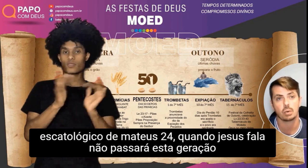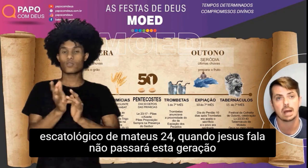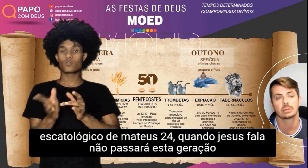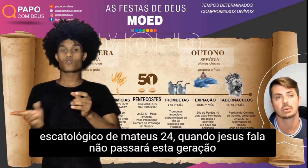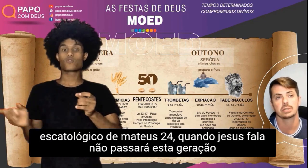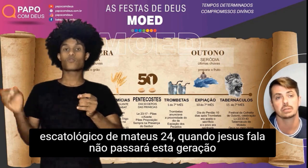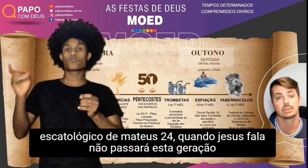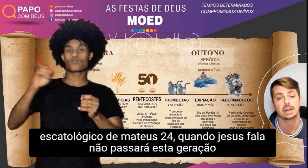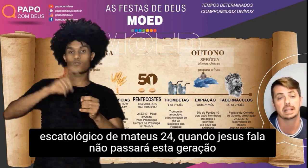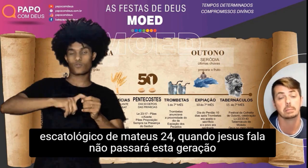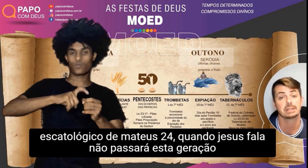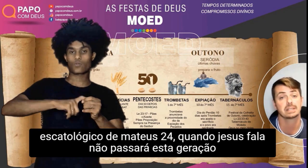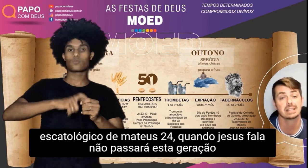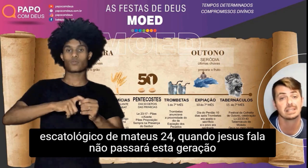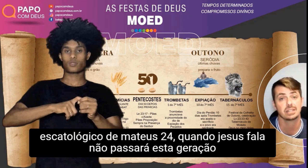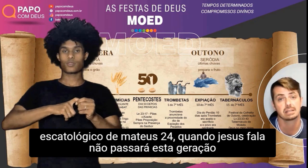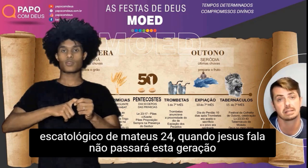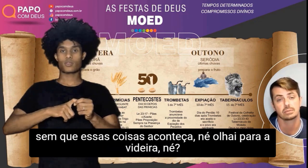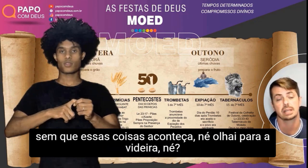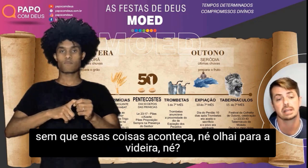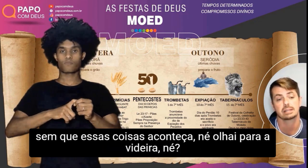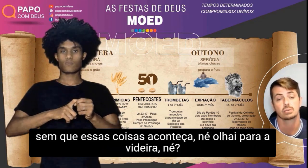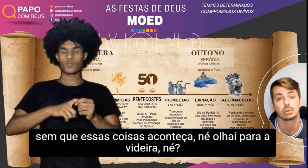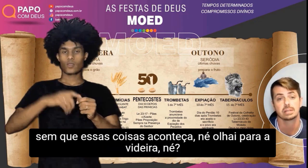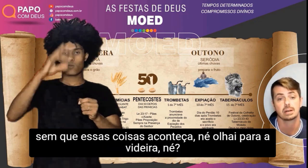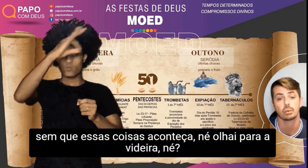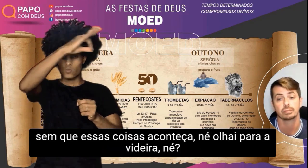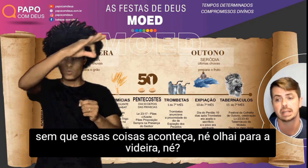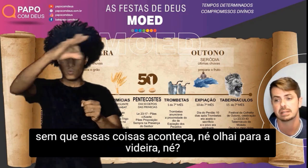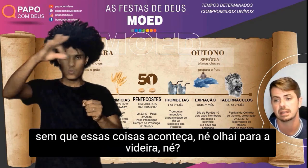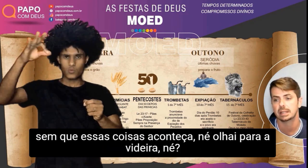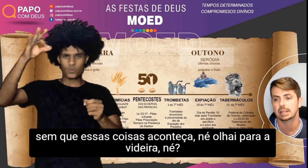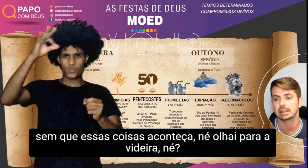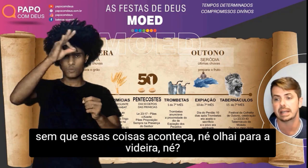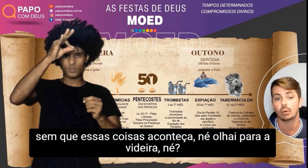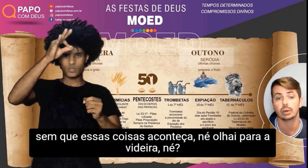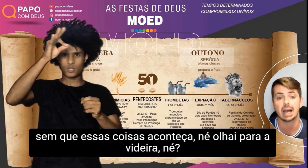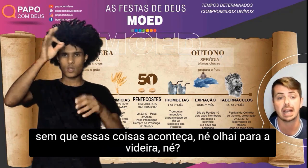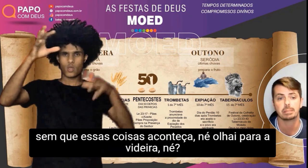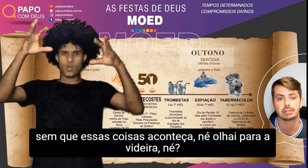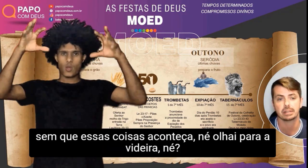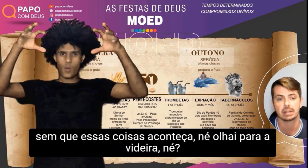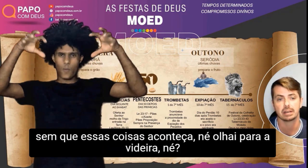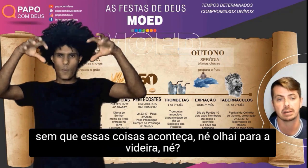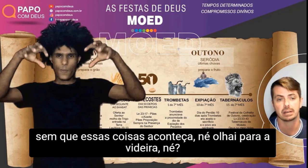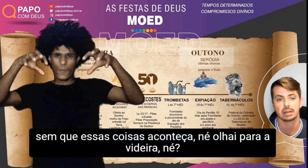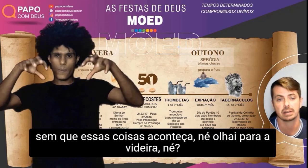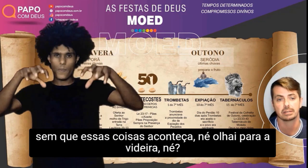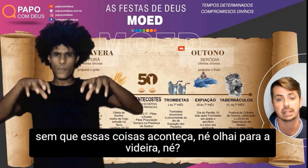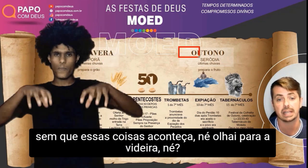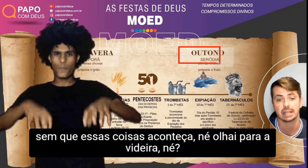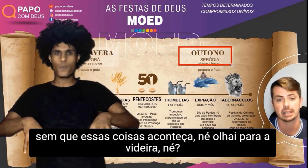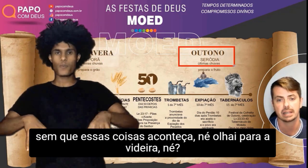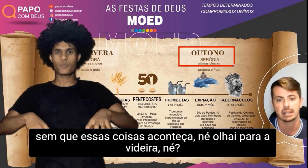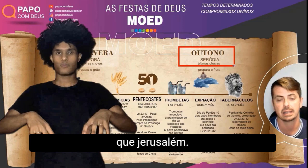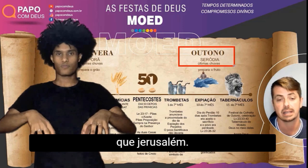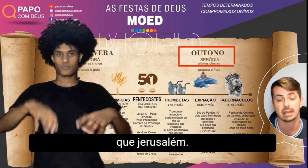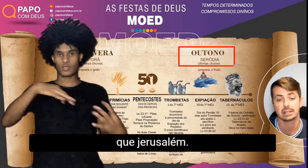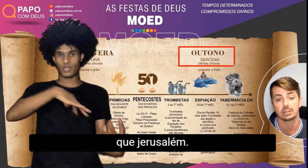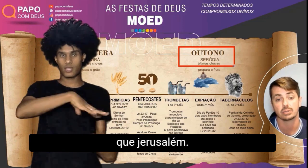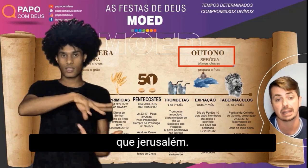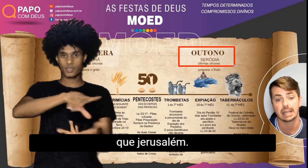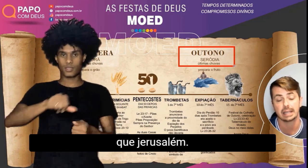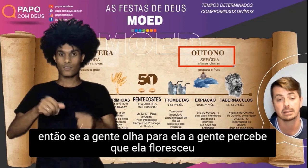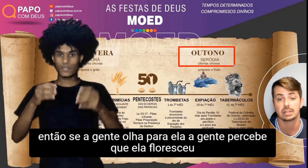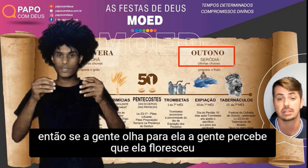Mateus 24, quando Jesus fala, não passará essa geração sem que essas coisas aconteçam, né? Olhai para a videira, né? Que